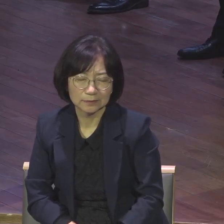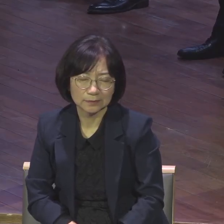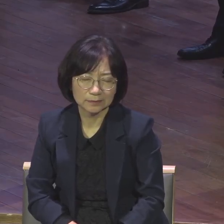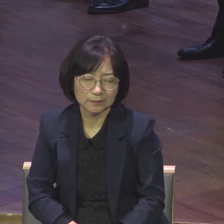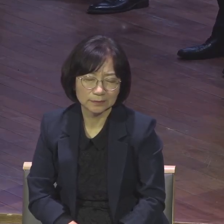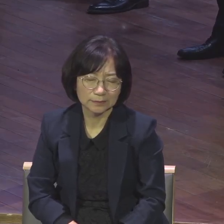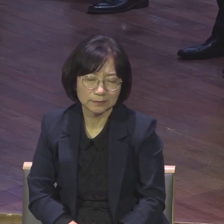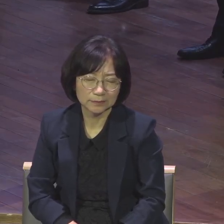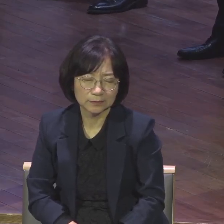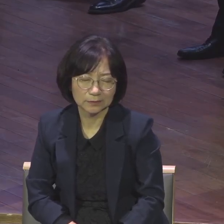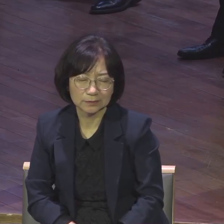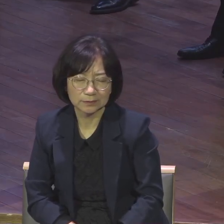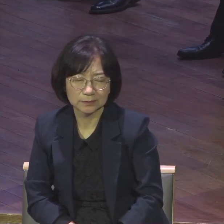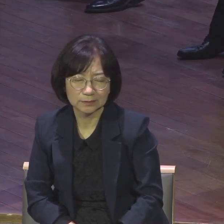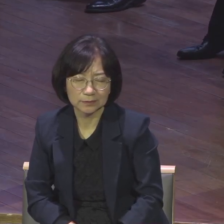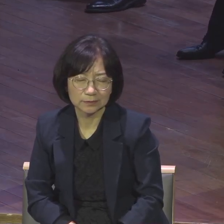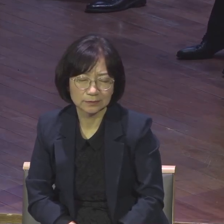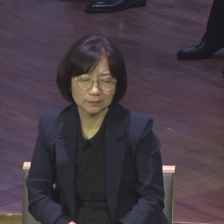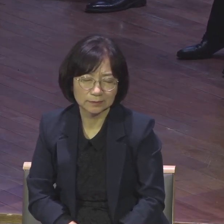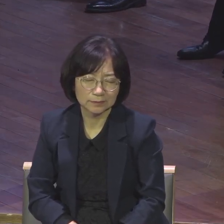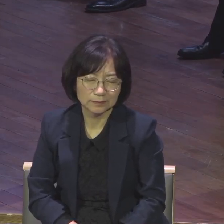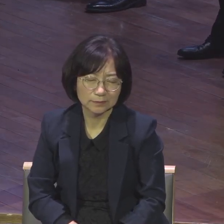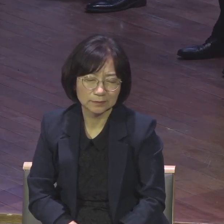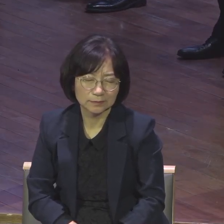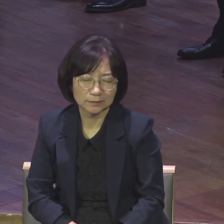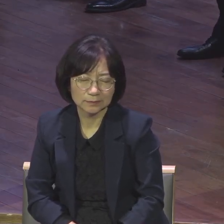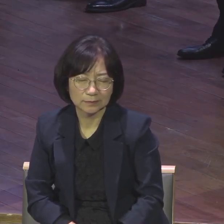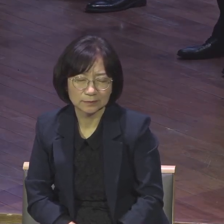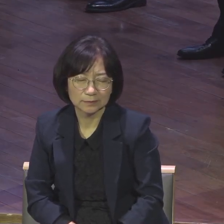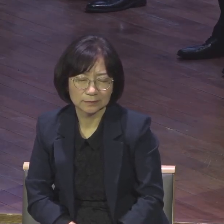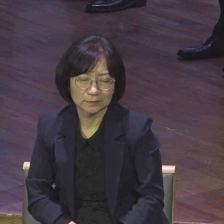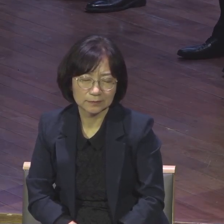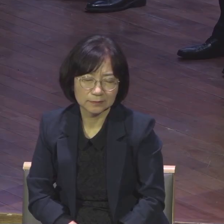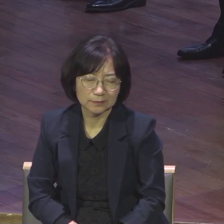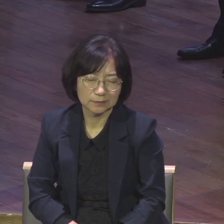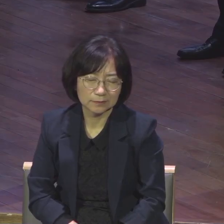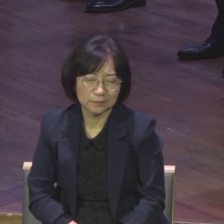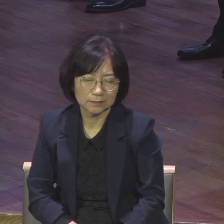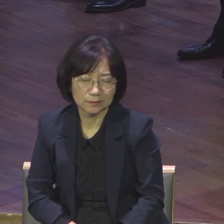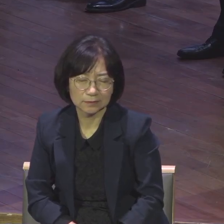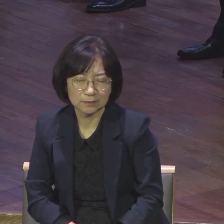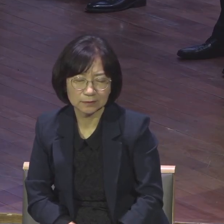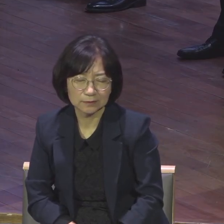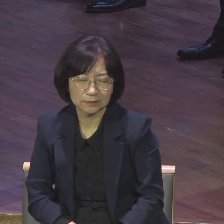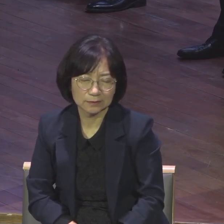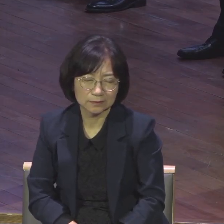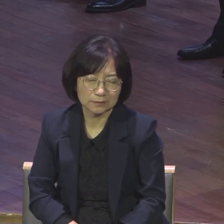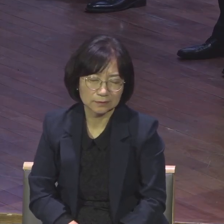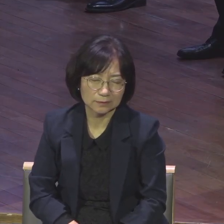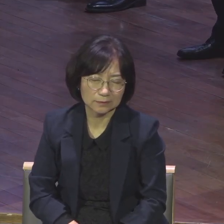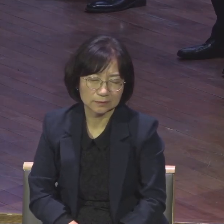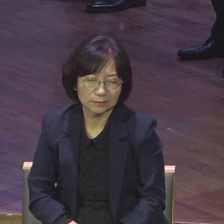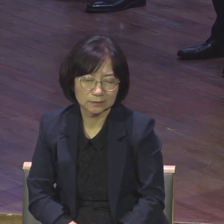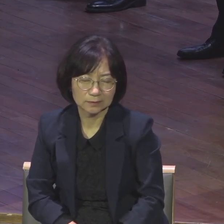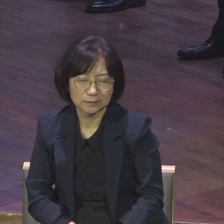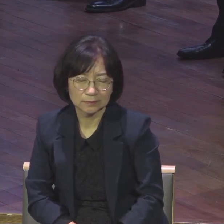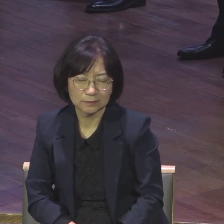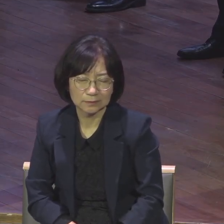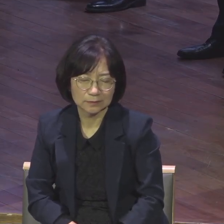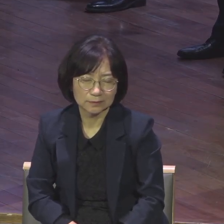있도록 그리스도만 전하는 선교회가 될 수 있도록 하나님께서 우리 마음에 역사하여 주옵소서.